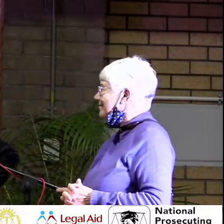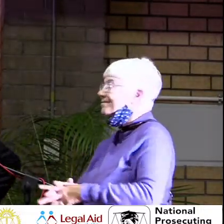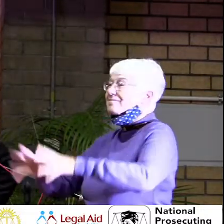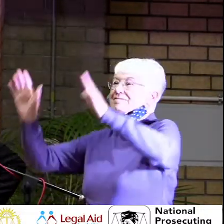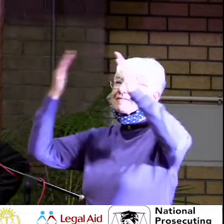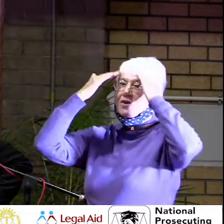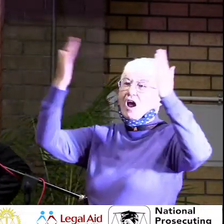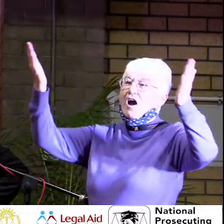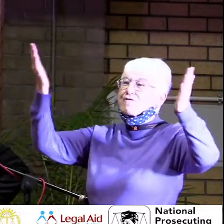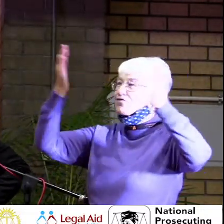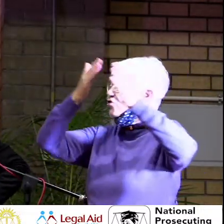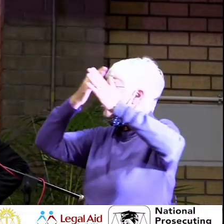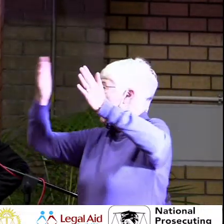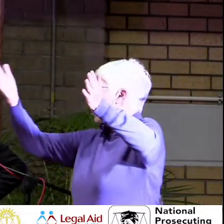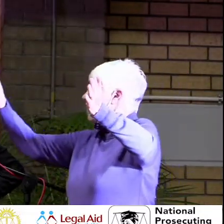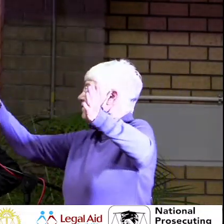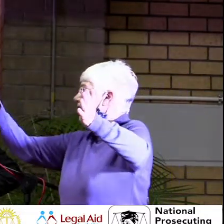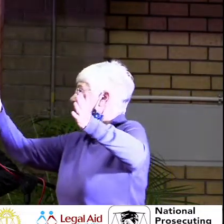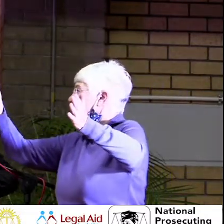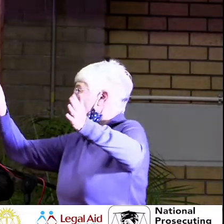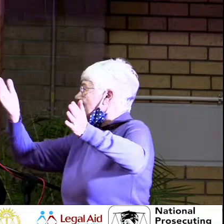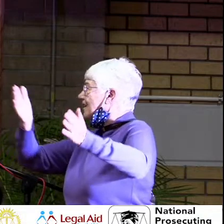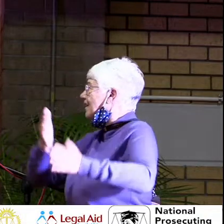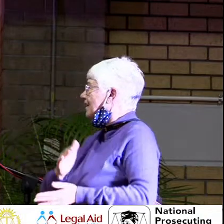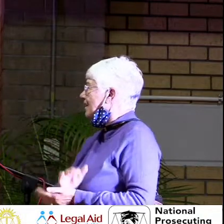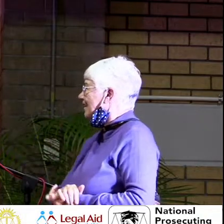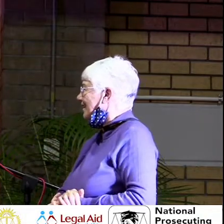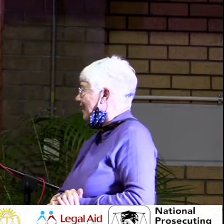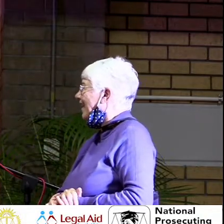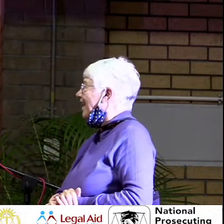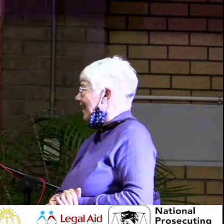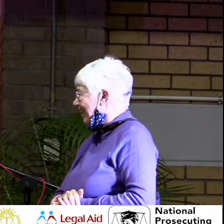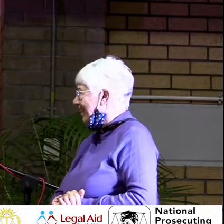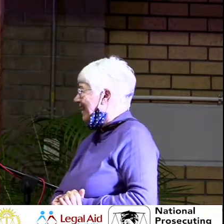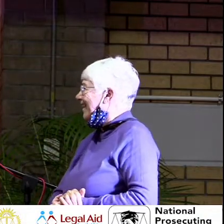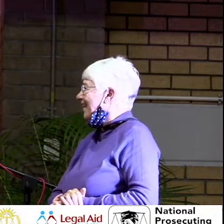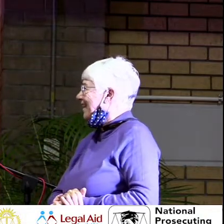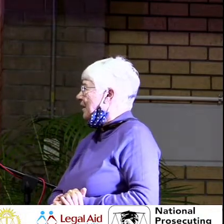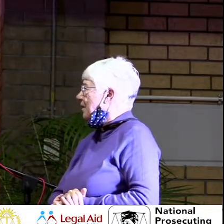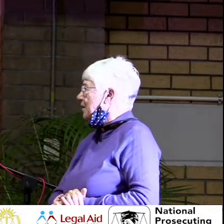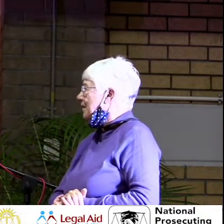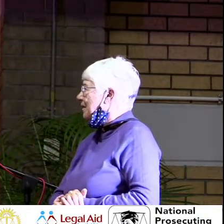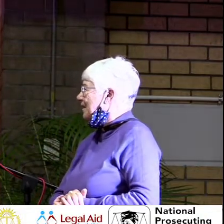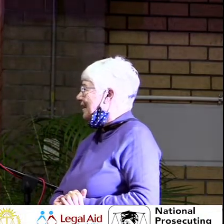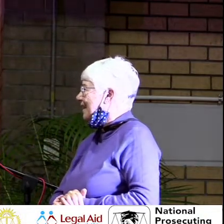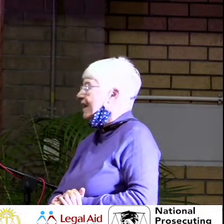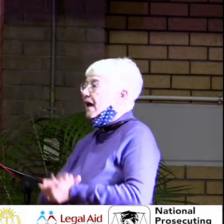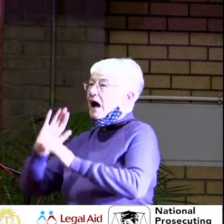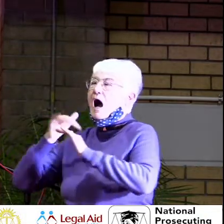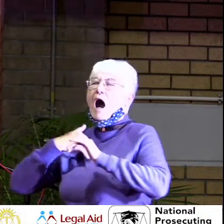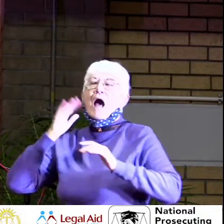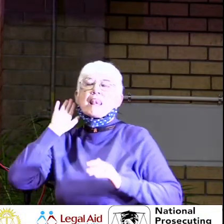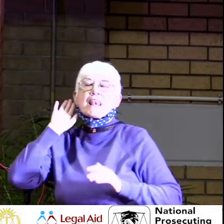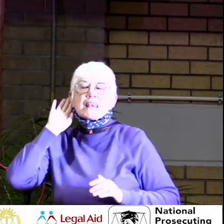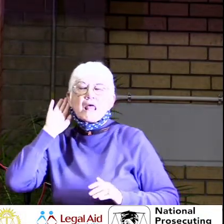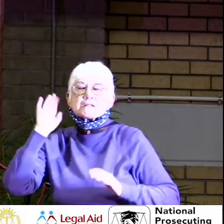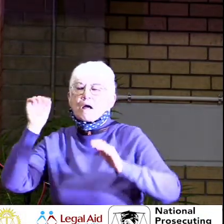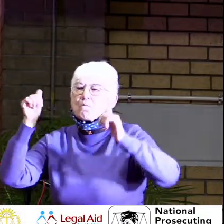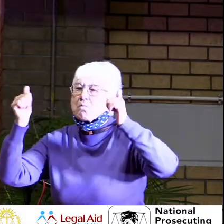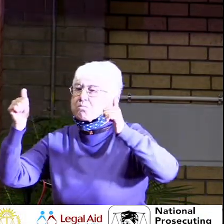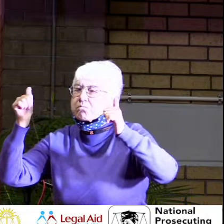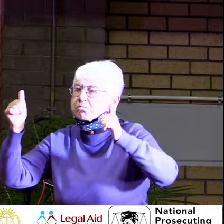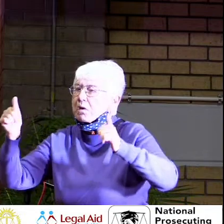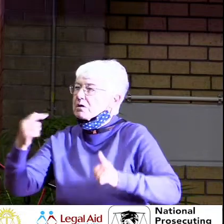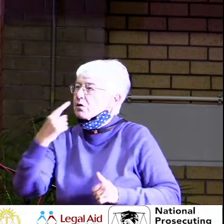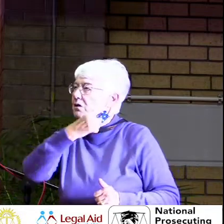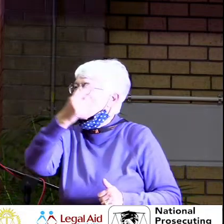Goeiemiddag. Alle protocol observed. Ek het baie mooi geluister na wat elke